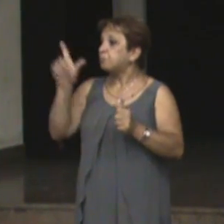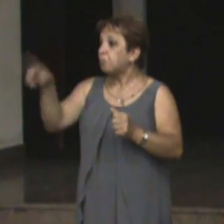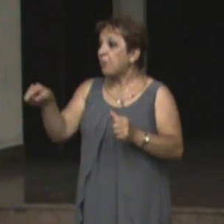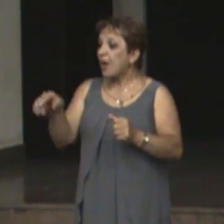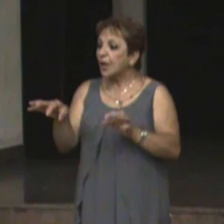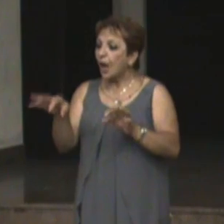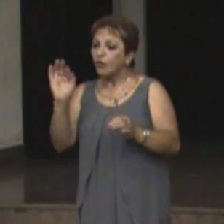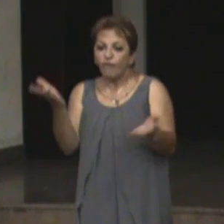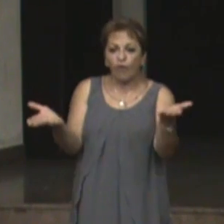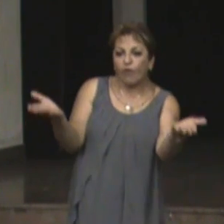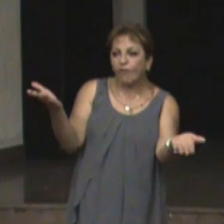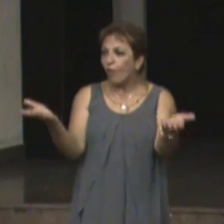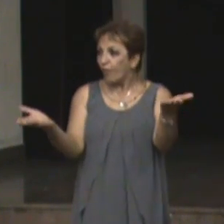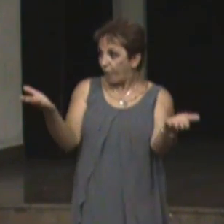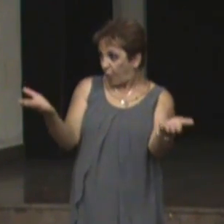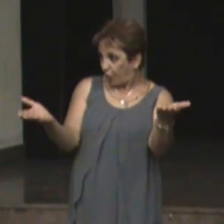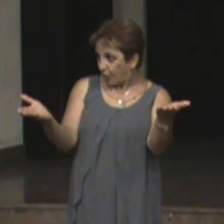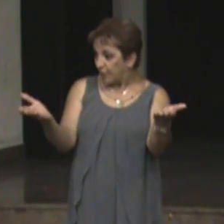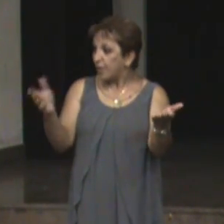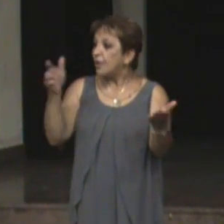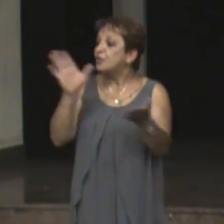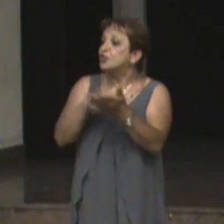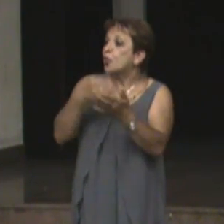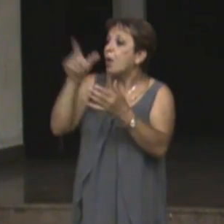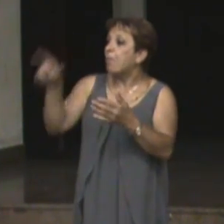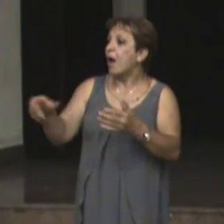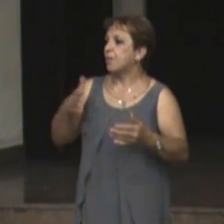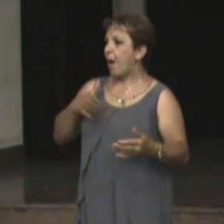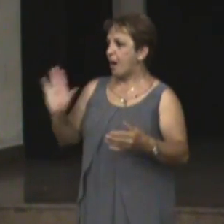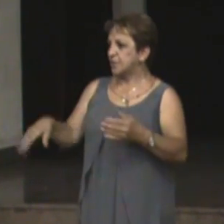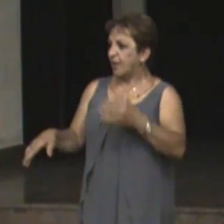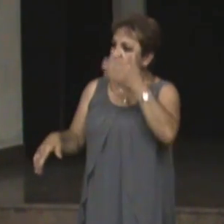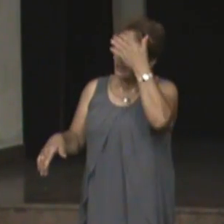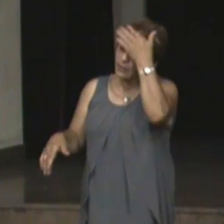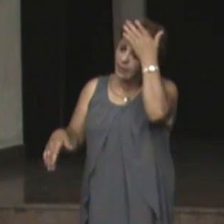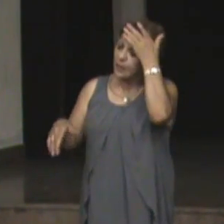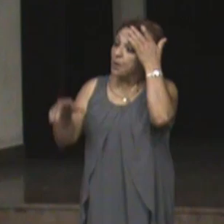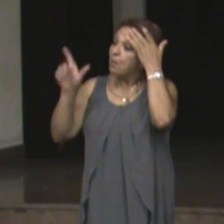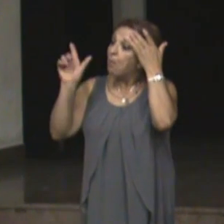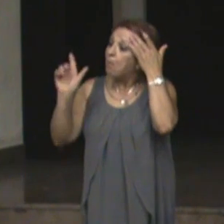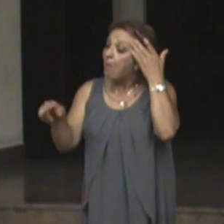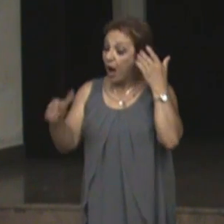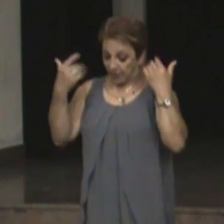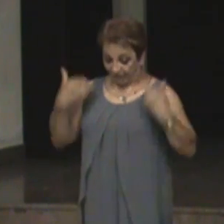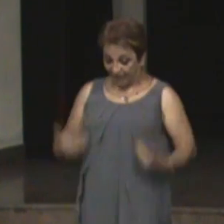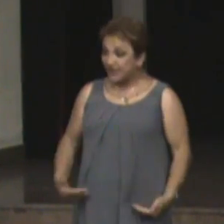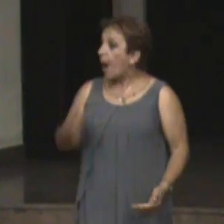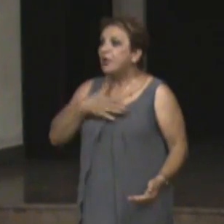դադարի ընտրություն անելուց, նշանակում է մարդը մահացավ։ Եթե ոչ ֆիզիկապես, ապա մտավոր կամ հոգևոր